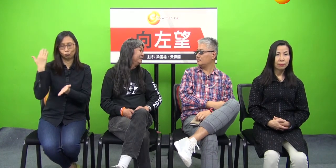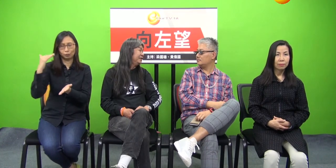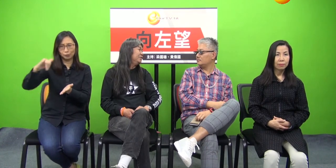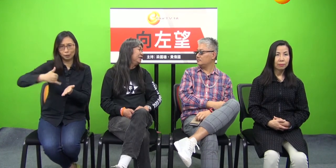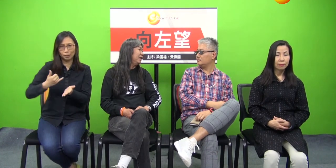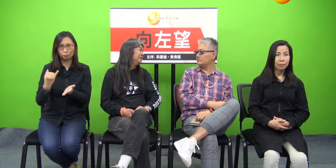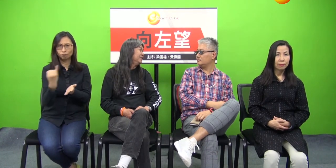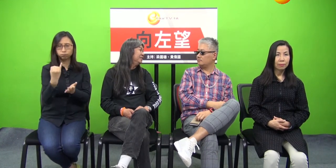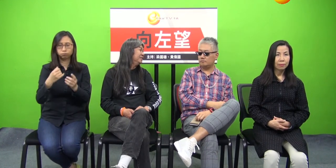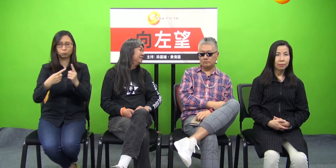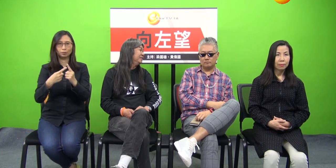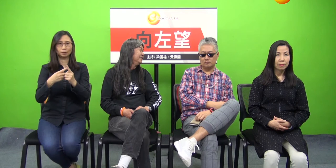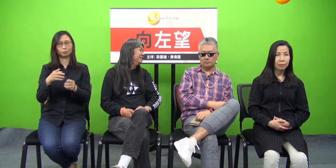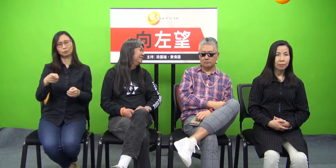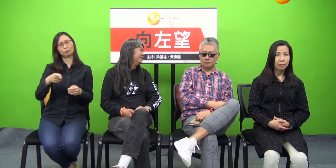你賤唔賤噶？ 嗯，